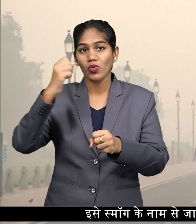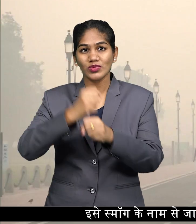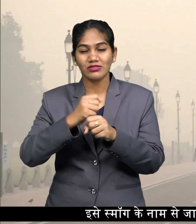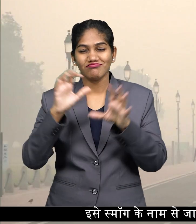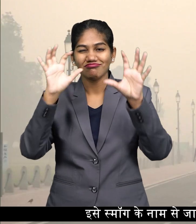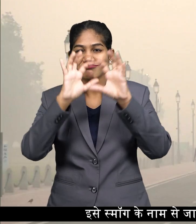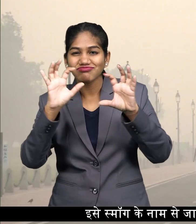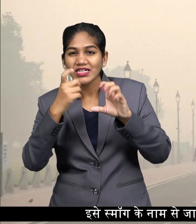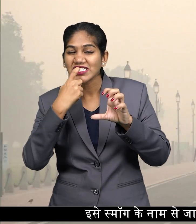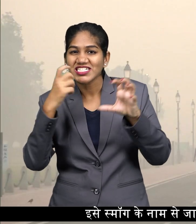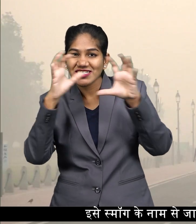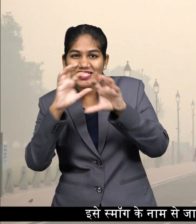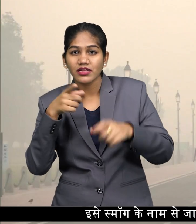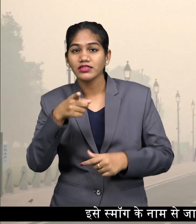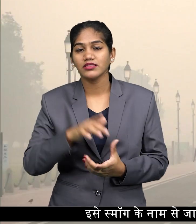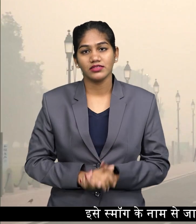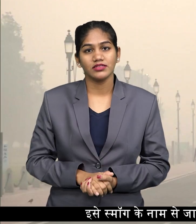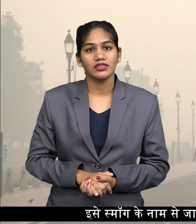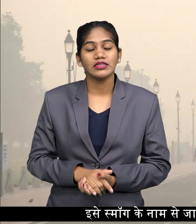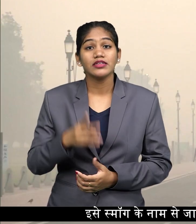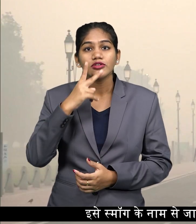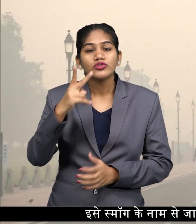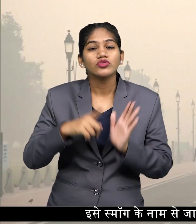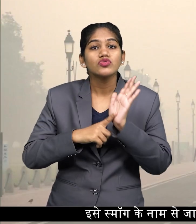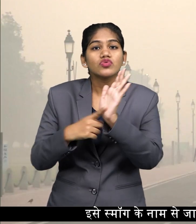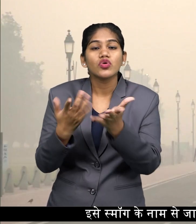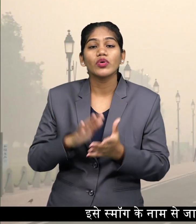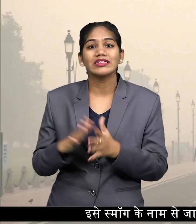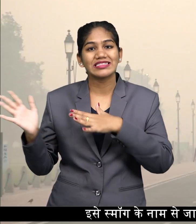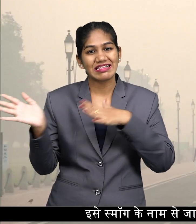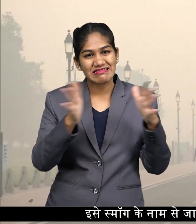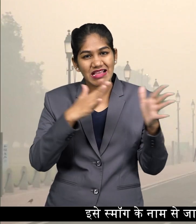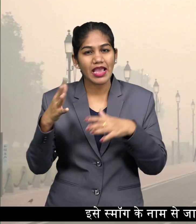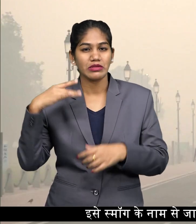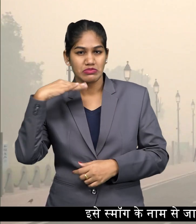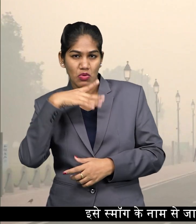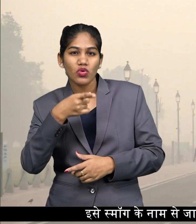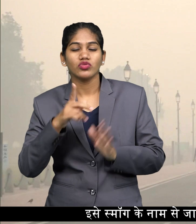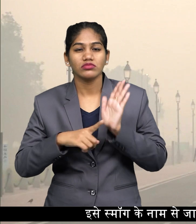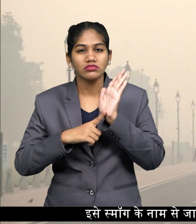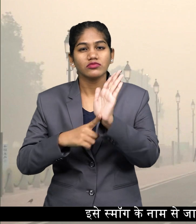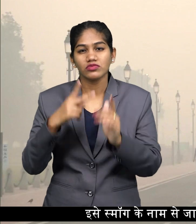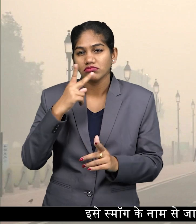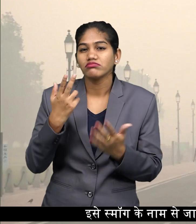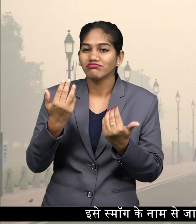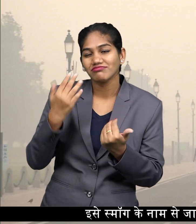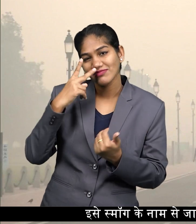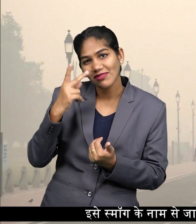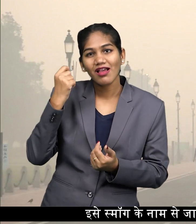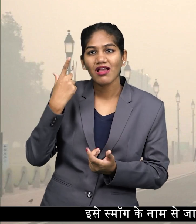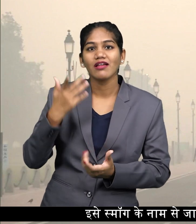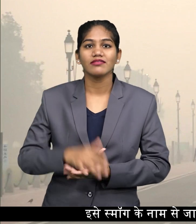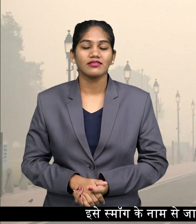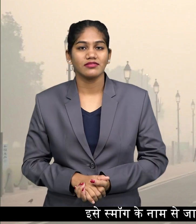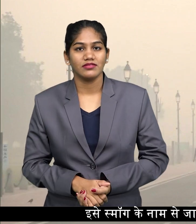स्मॉग स्मॉग के नाम से जाना जाता है और यह वायु प्रदूषण का स्पष्ट संकेत है।